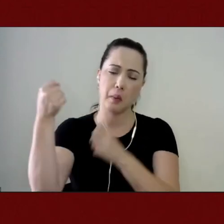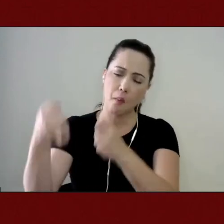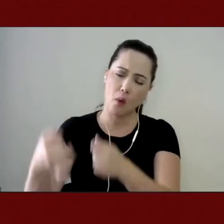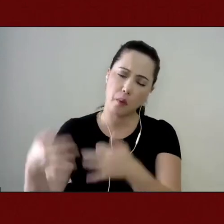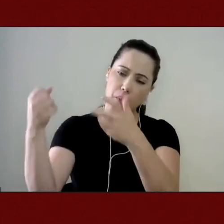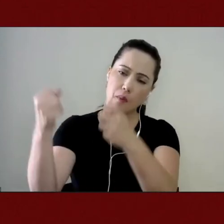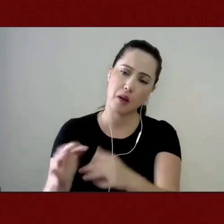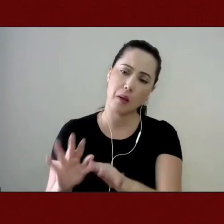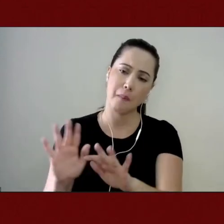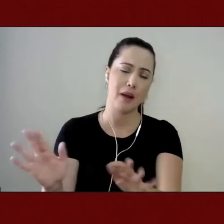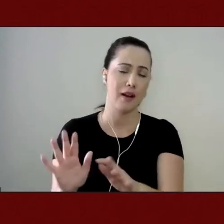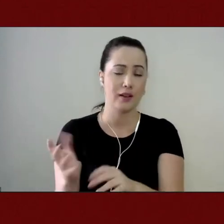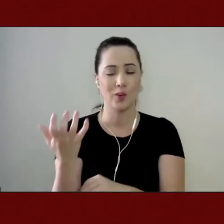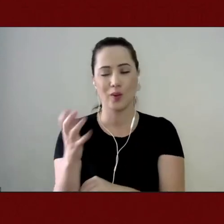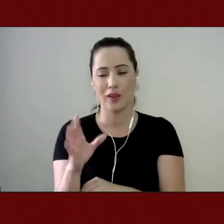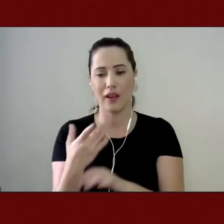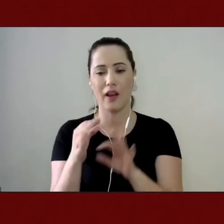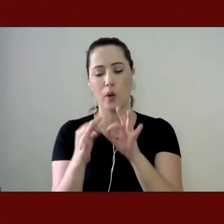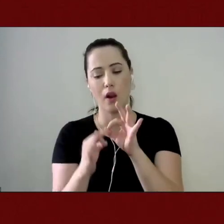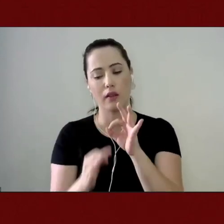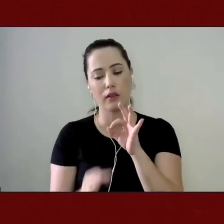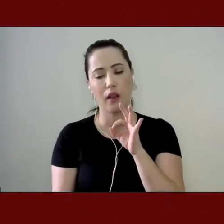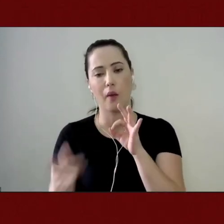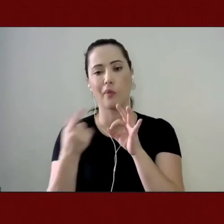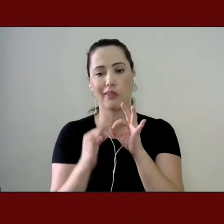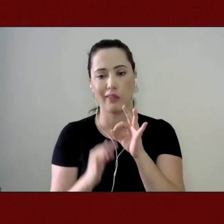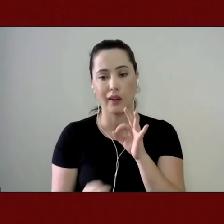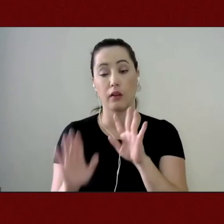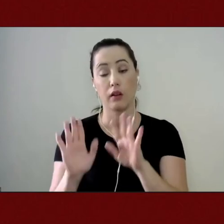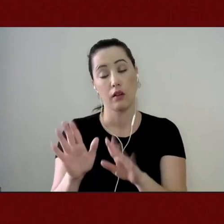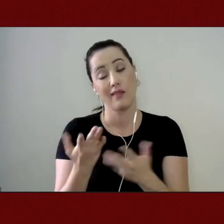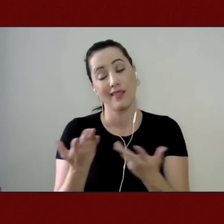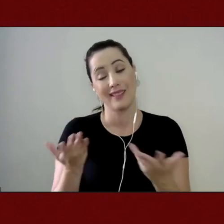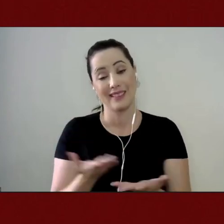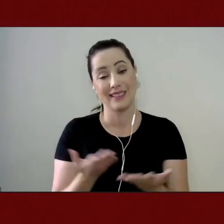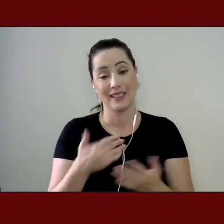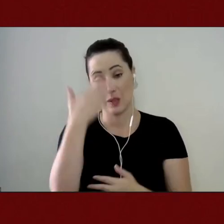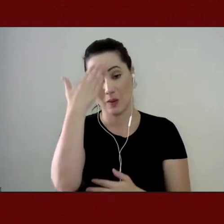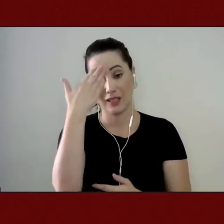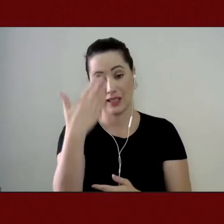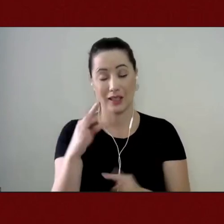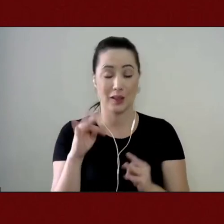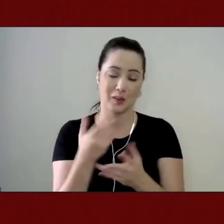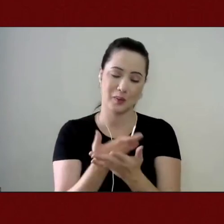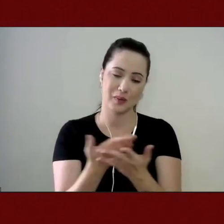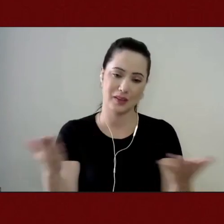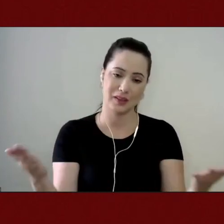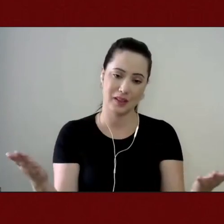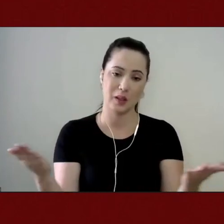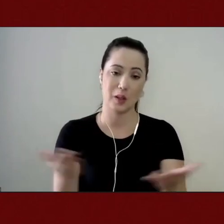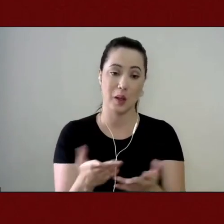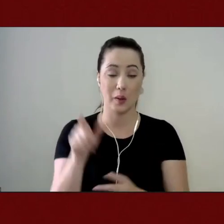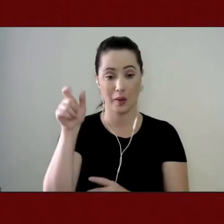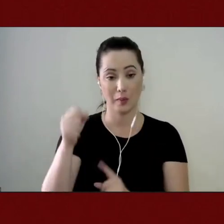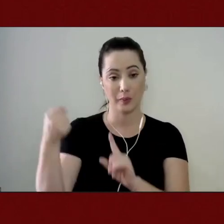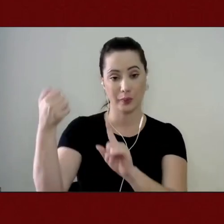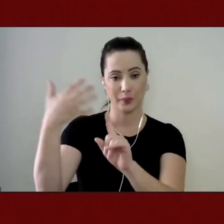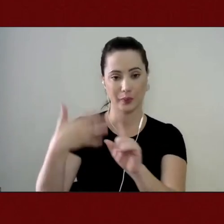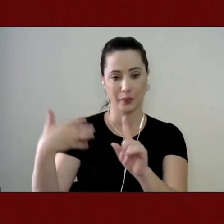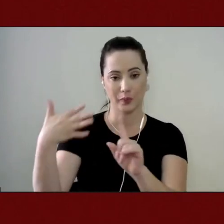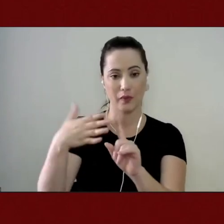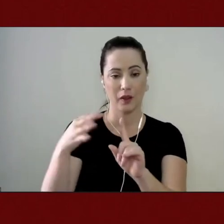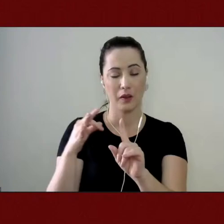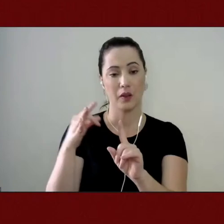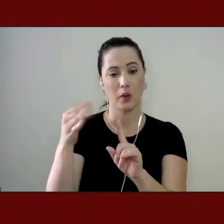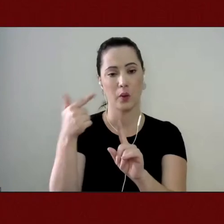mas não querendo roubar mais tempo, eu agradeço a todos e passo a palavra para os